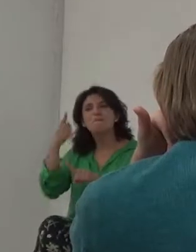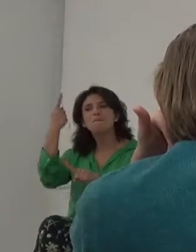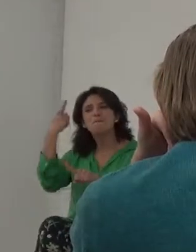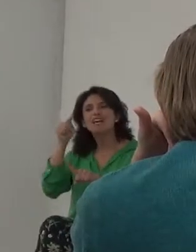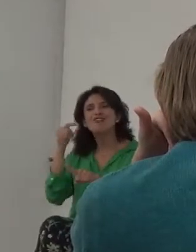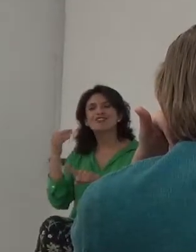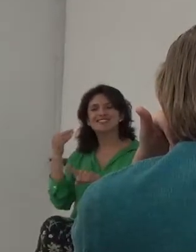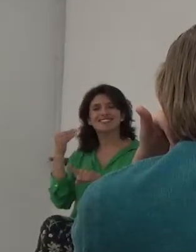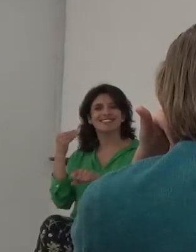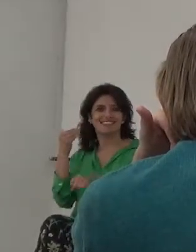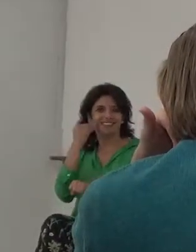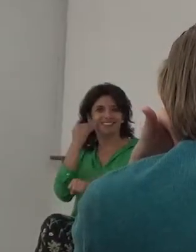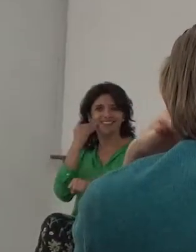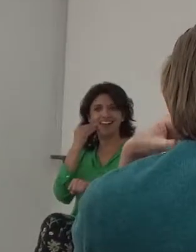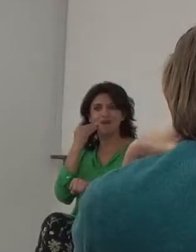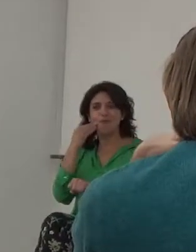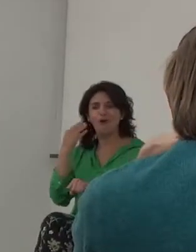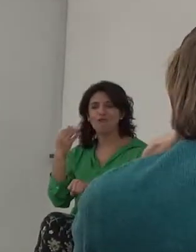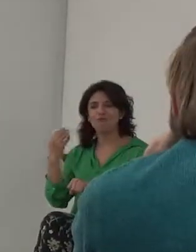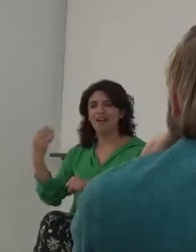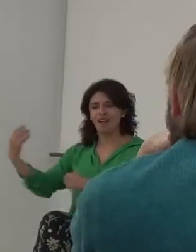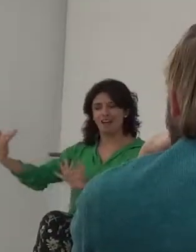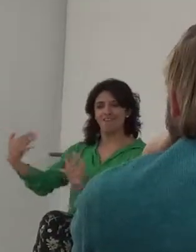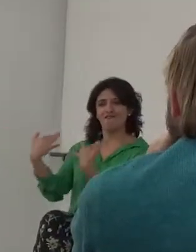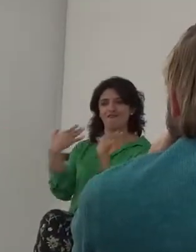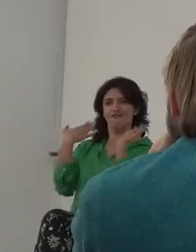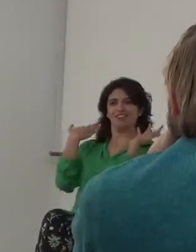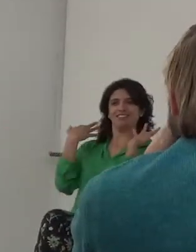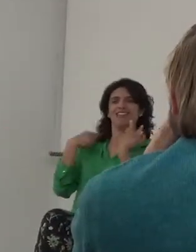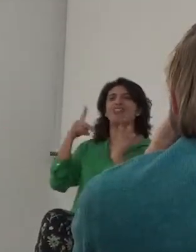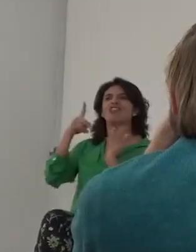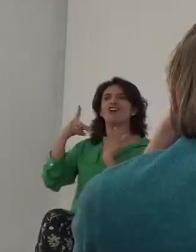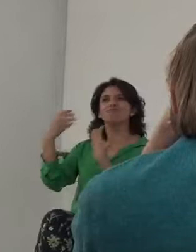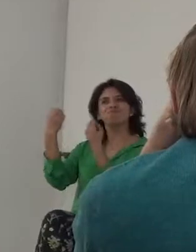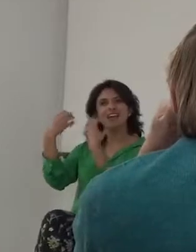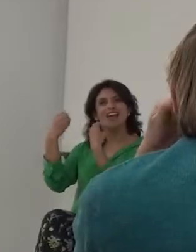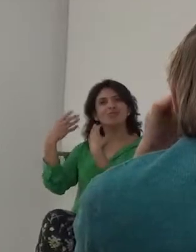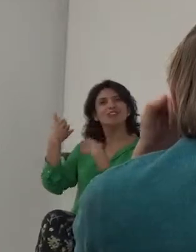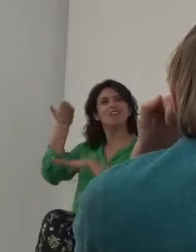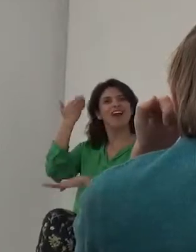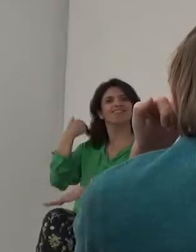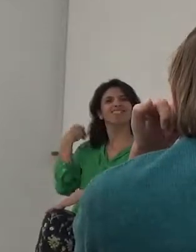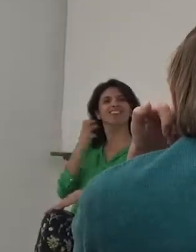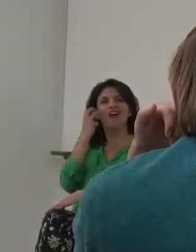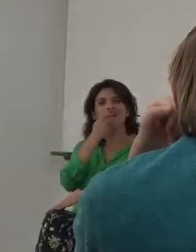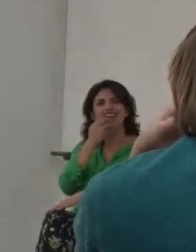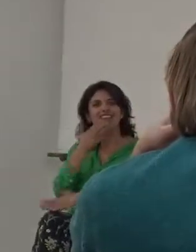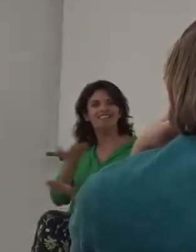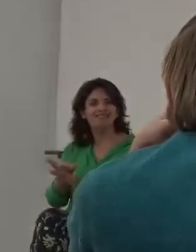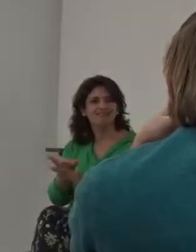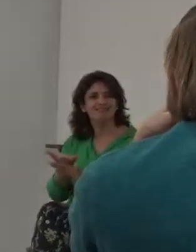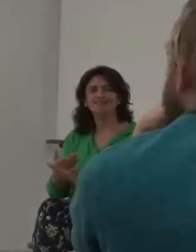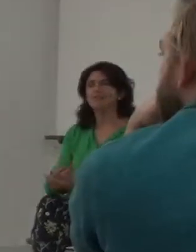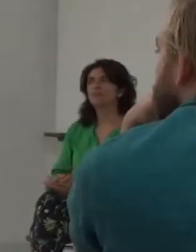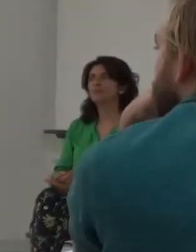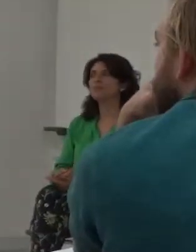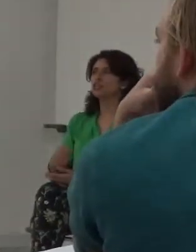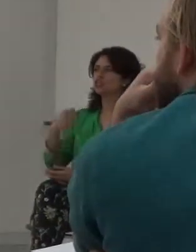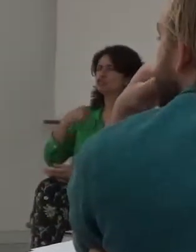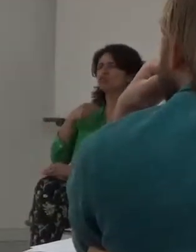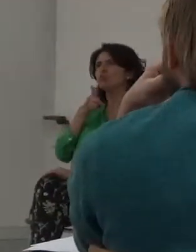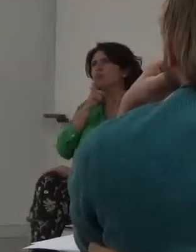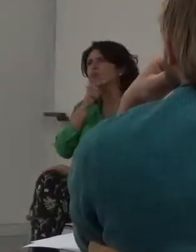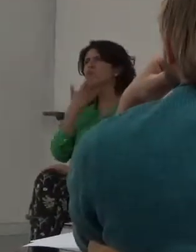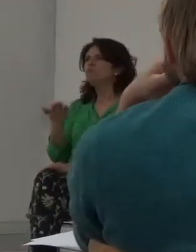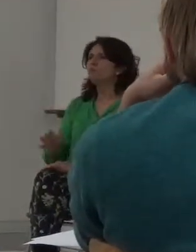por la formación académica también, pero la edad no necesariamente es más relevante. Porque una duda para confirmarlo,